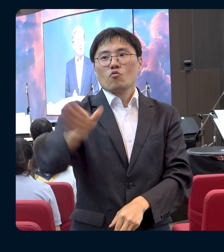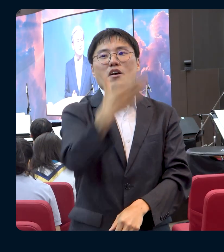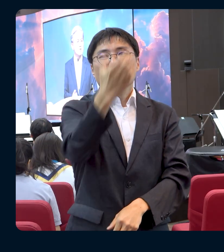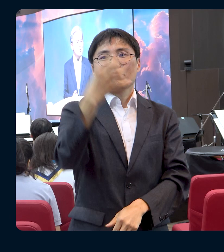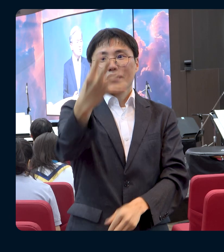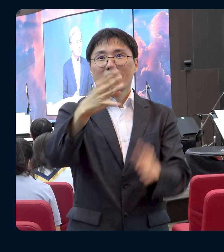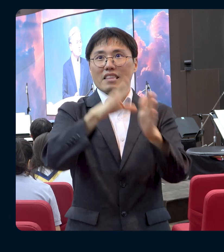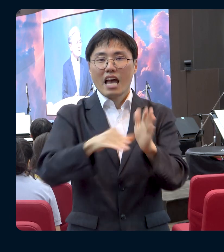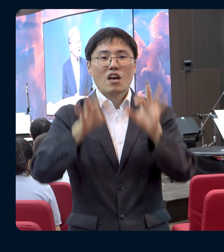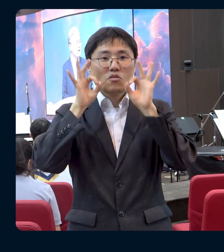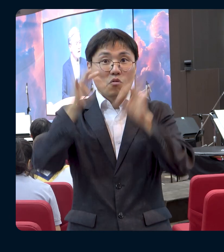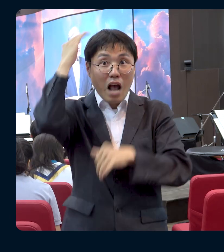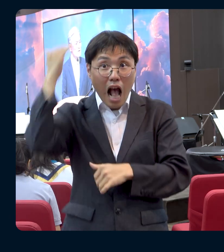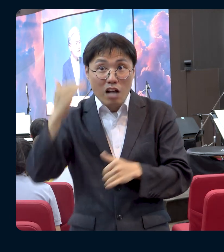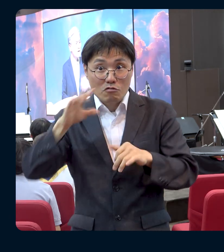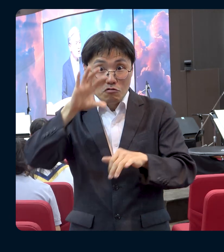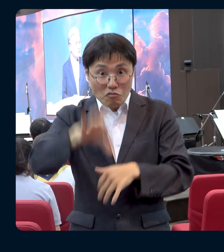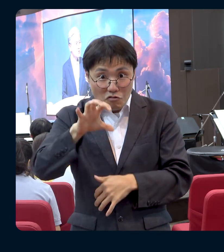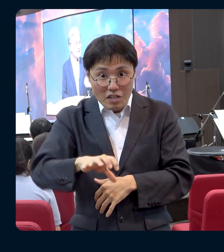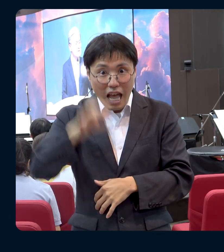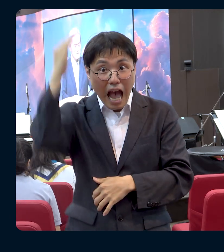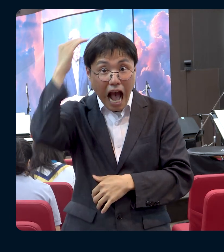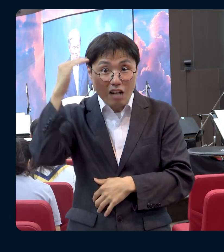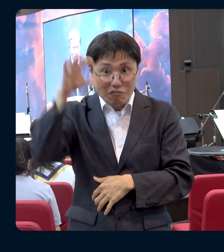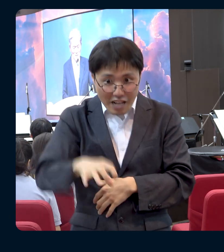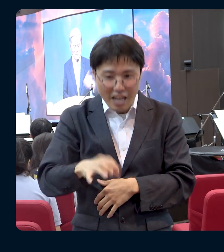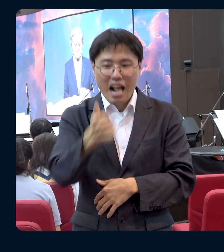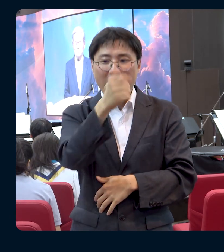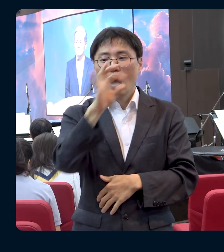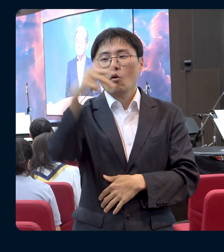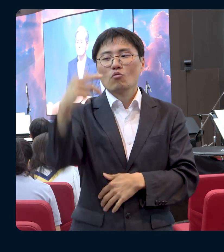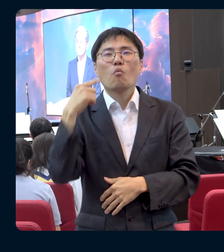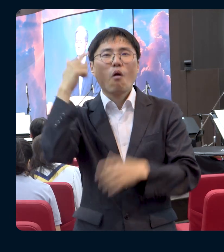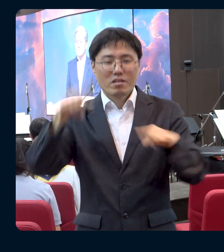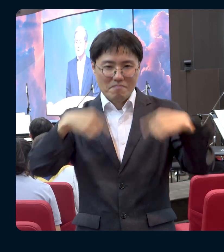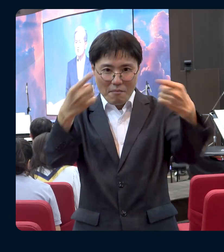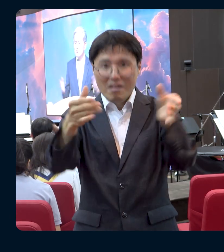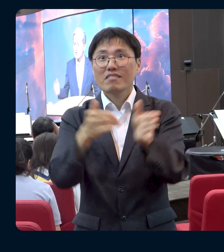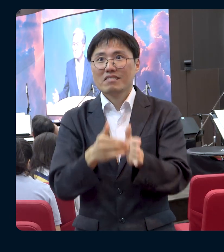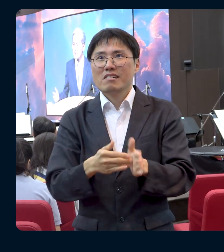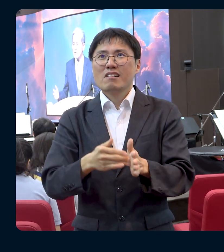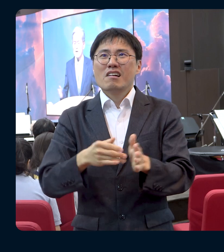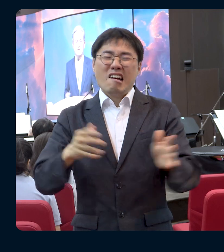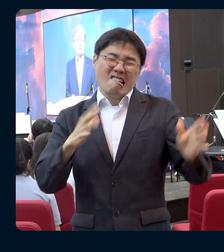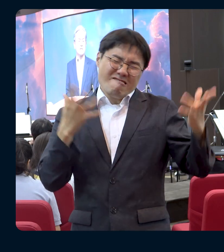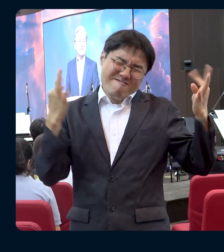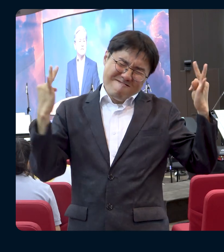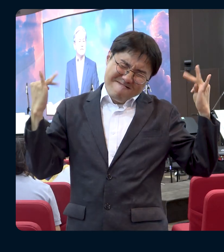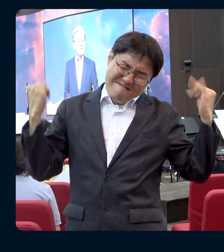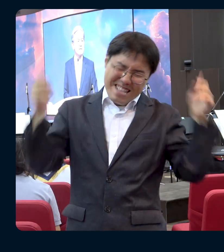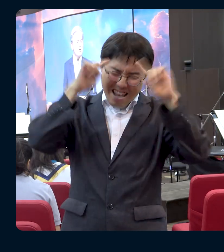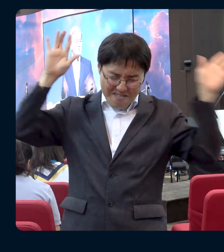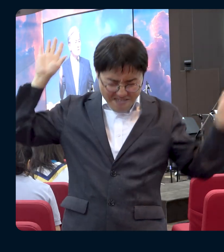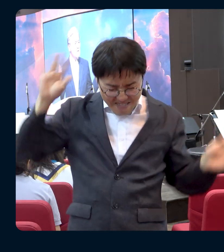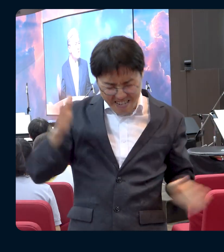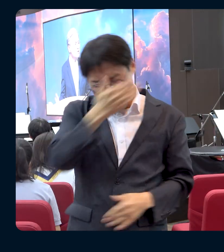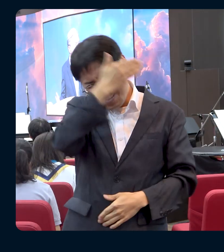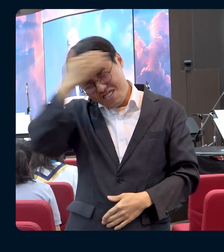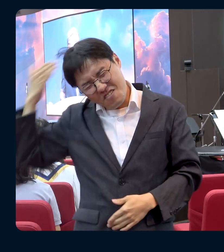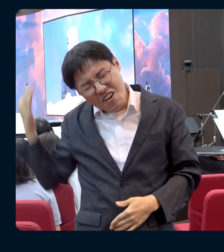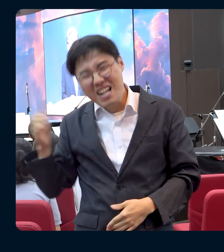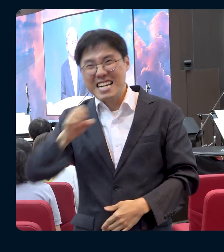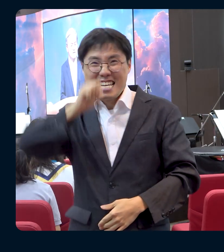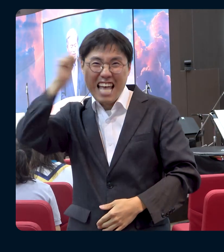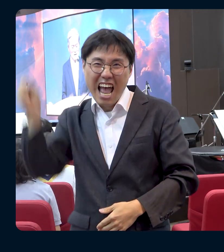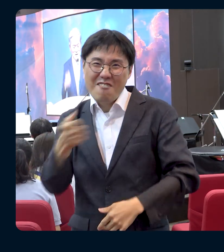1994년도 선교 한국에 하영주 목사님이 참석을 한 거예요. 수천 명의 대학생들이, 젊은 새벽 이슬